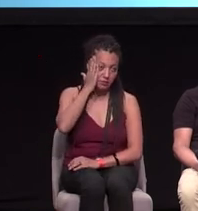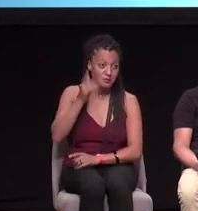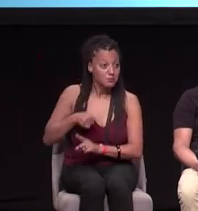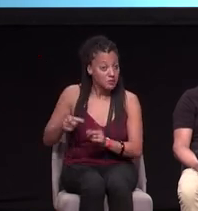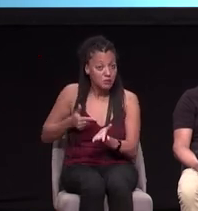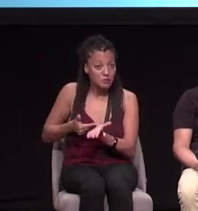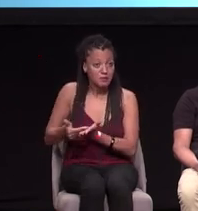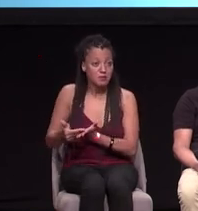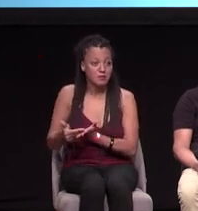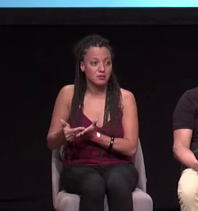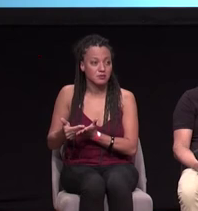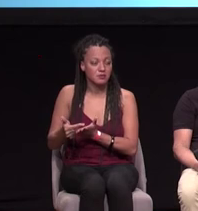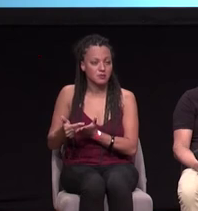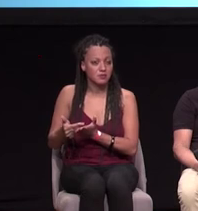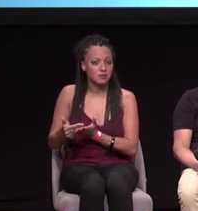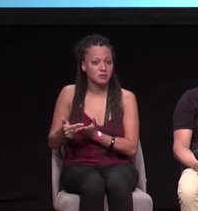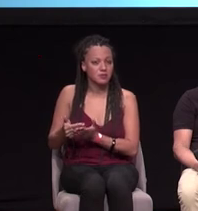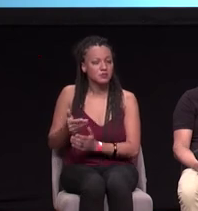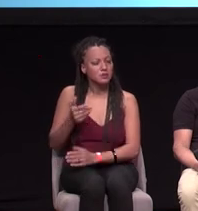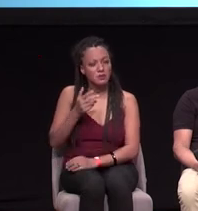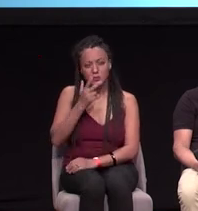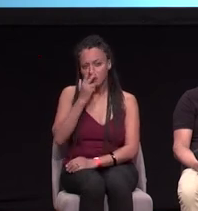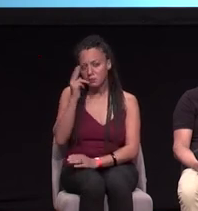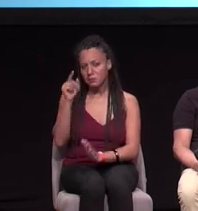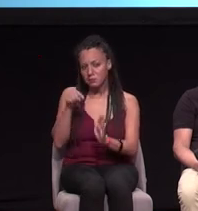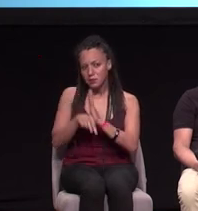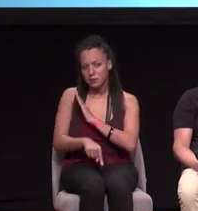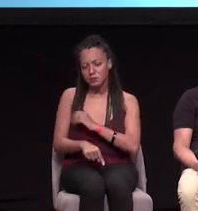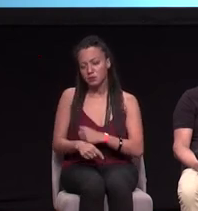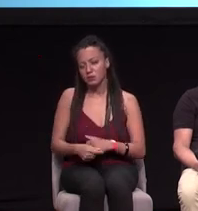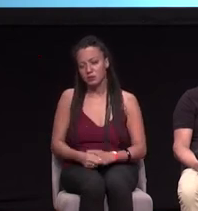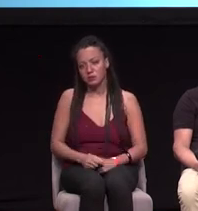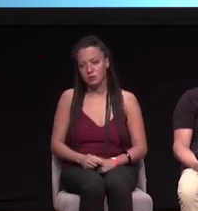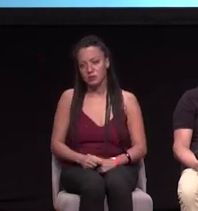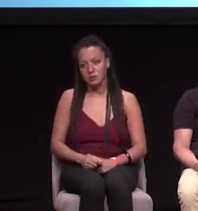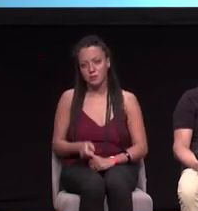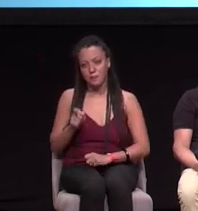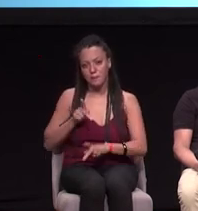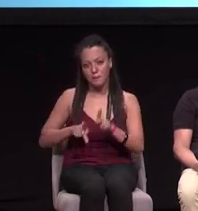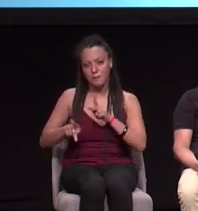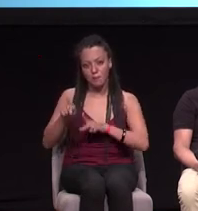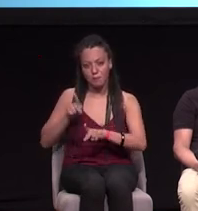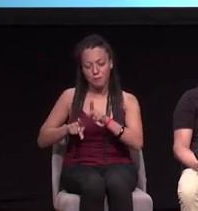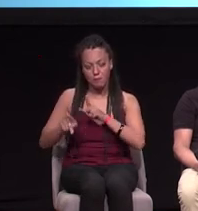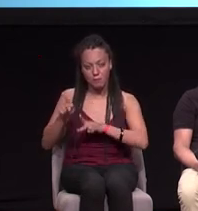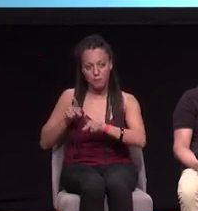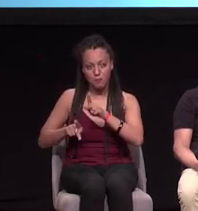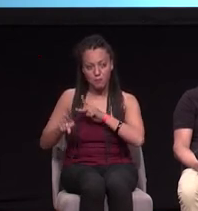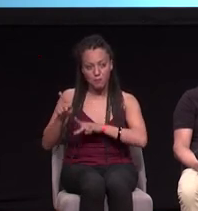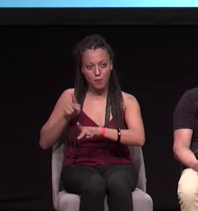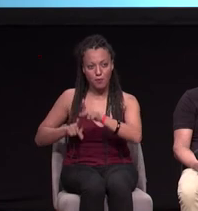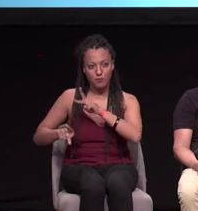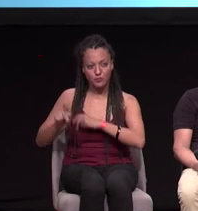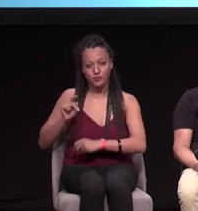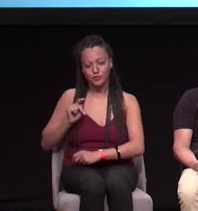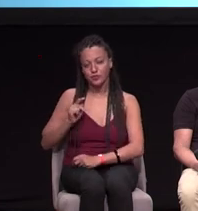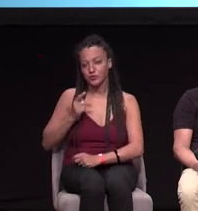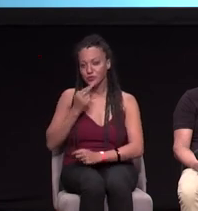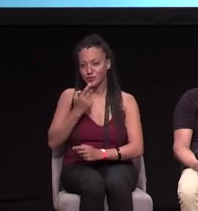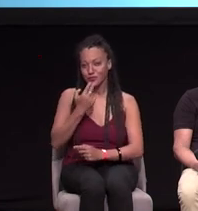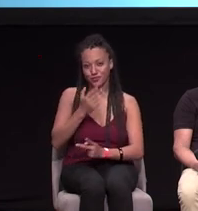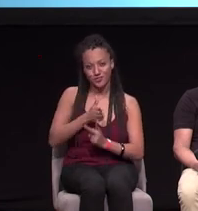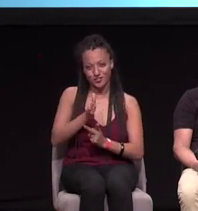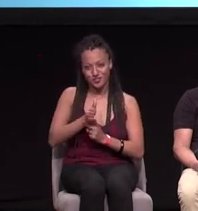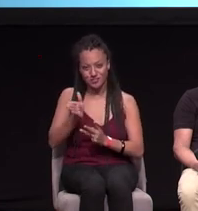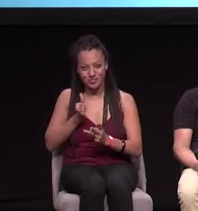é será que esses povos 3 aquilo que nós chamamos hoje povos né yorubás bancos